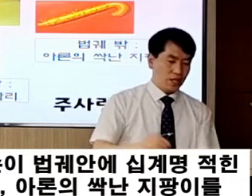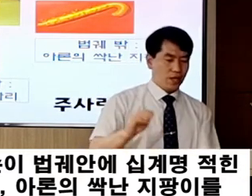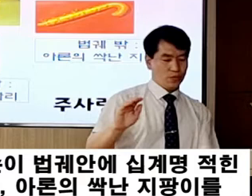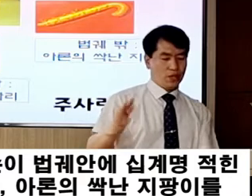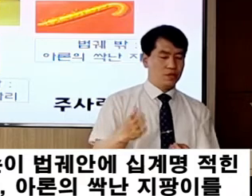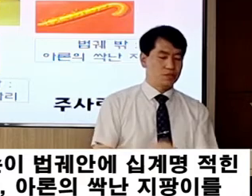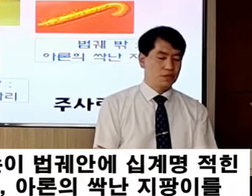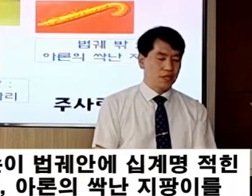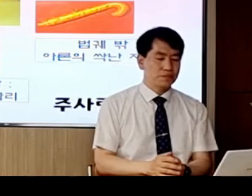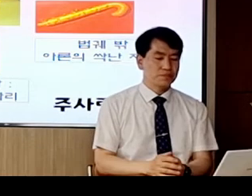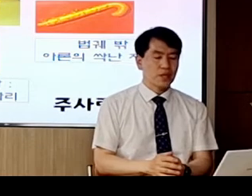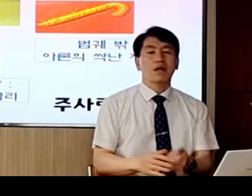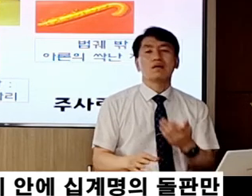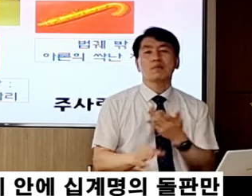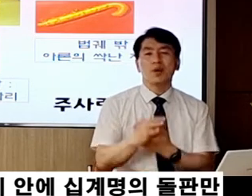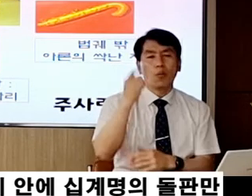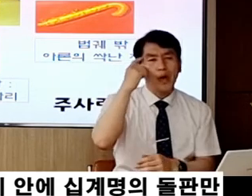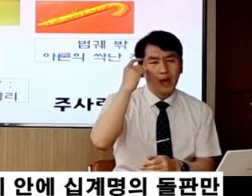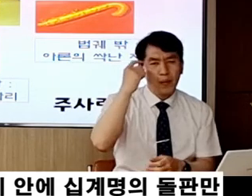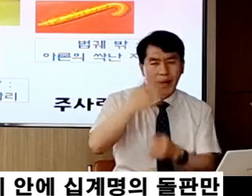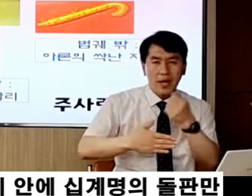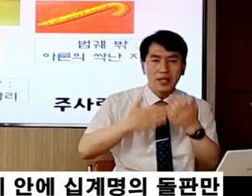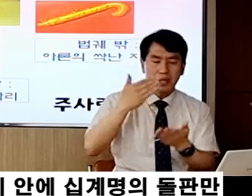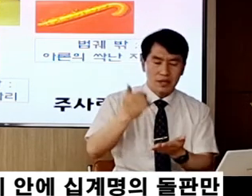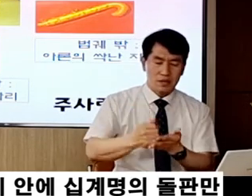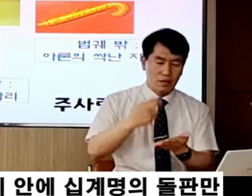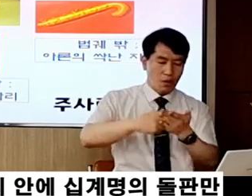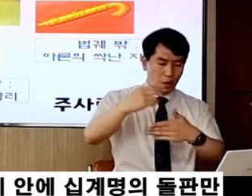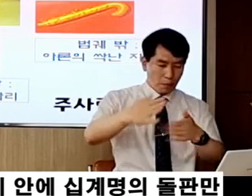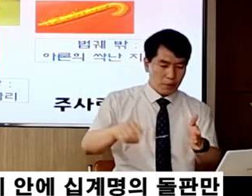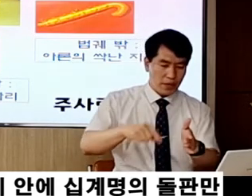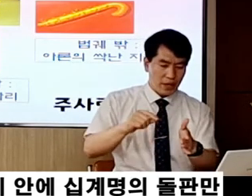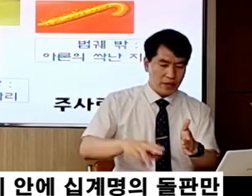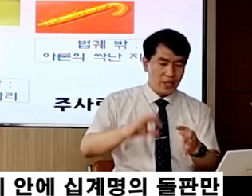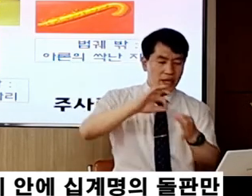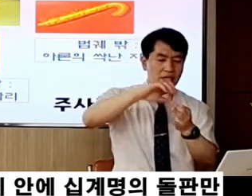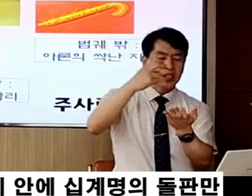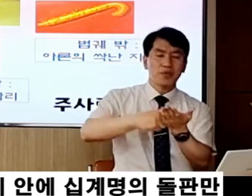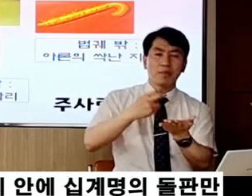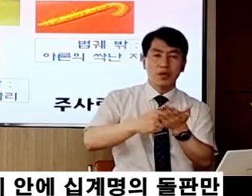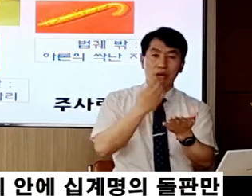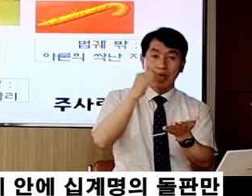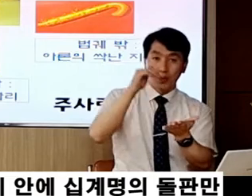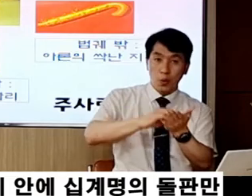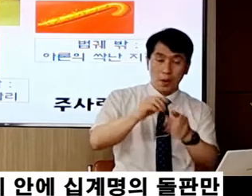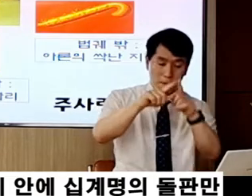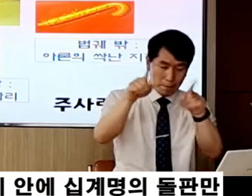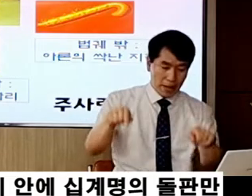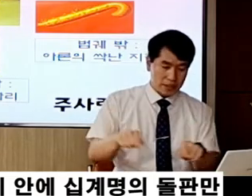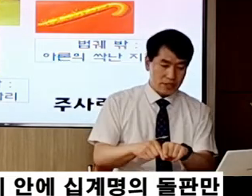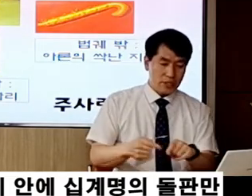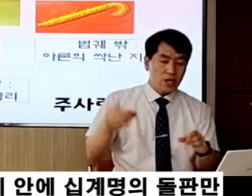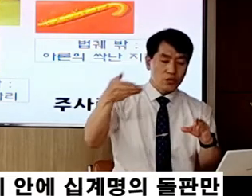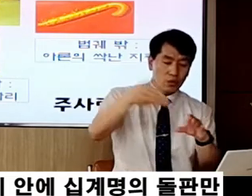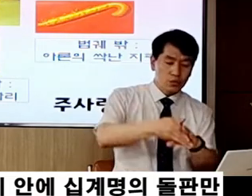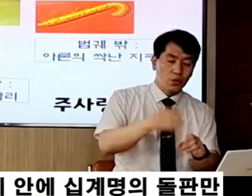이어지게 된 것입니다. 그러면 왜 하나님께서 법궤 안에 10계명의 판을